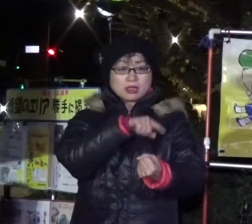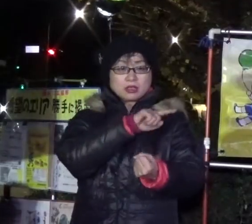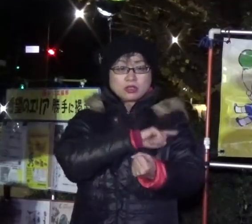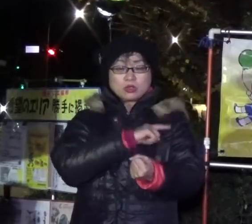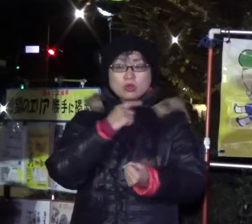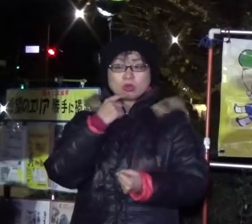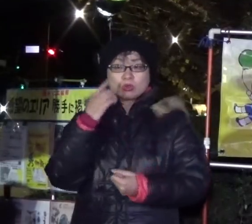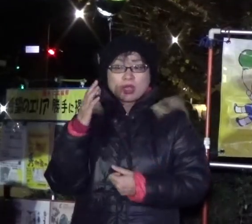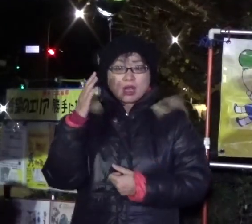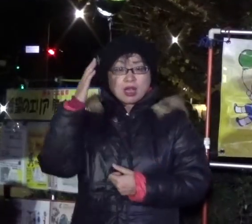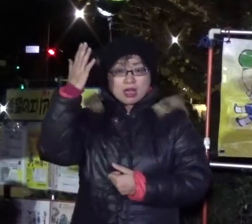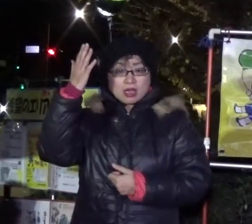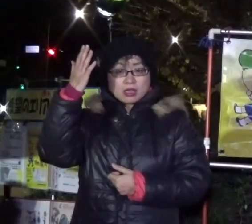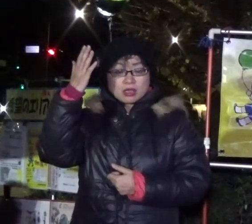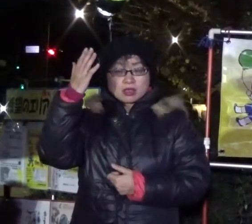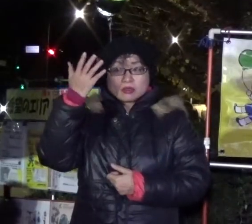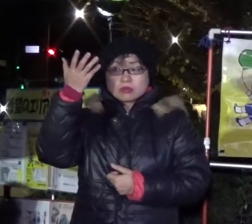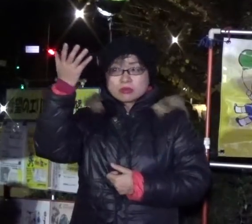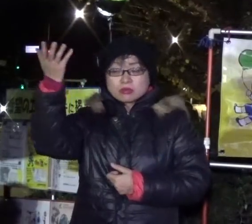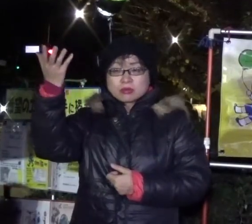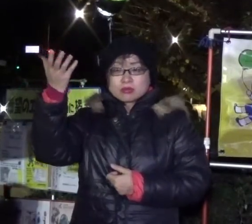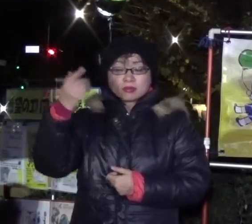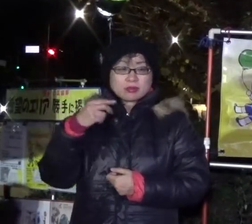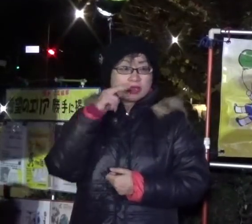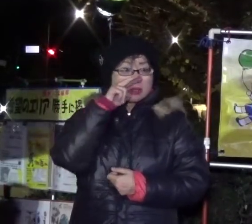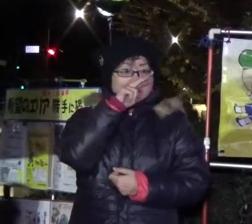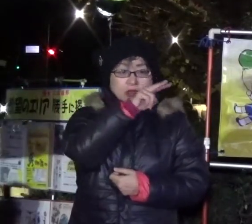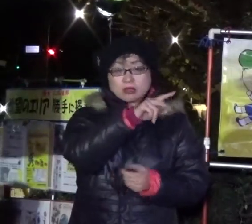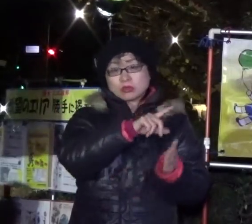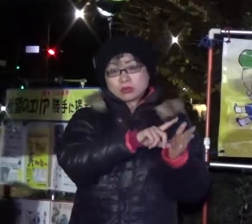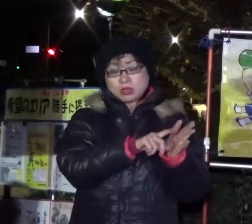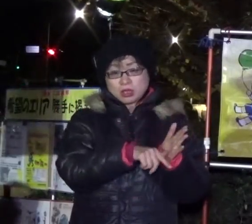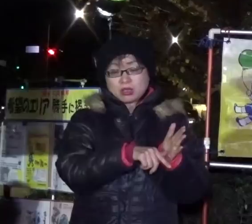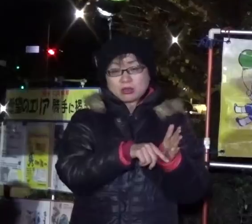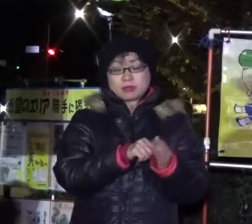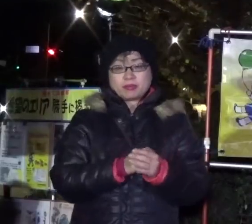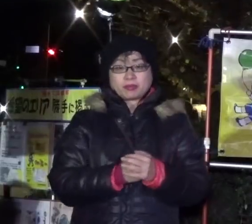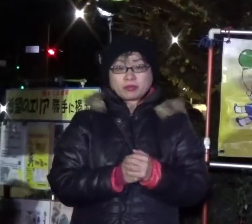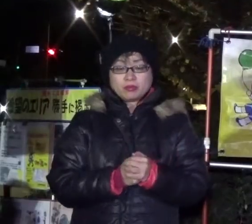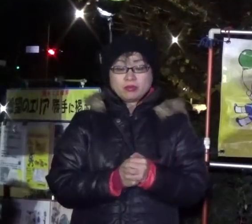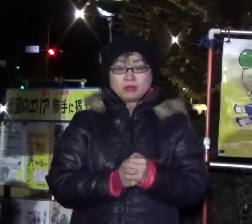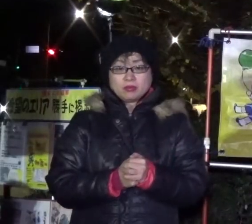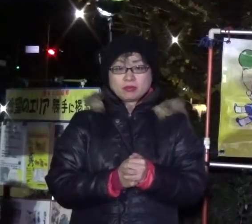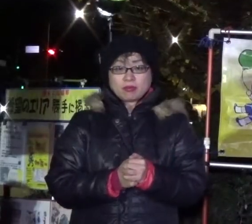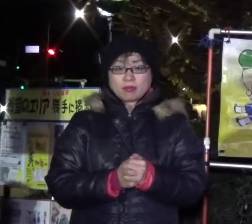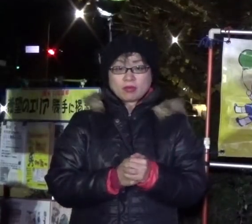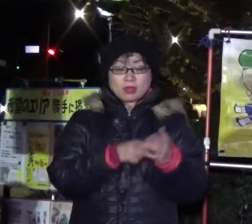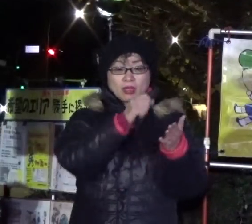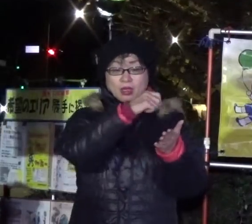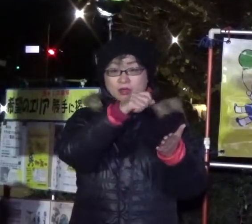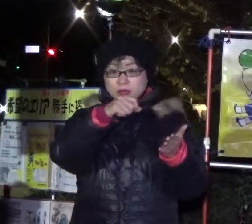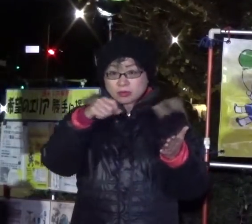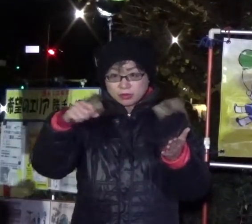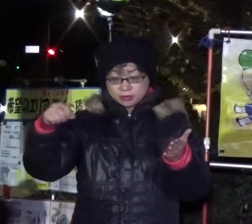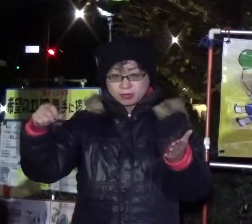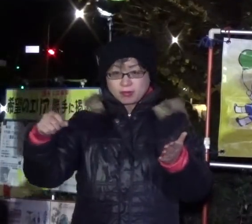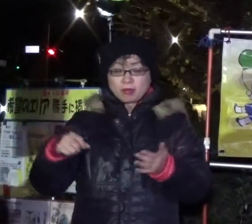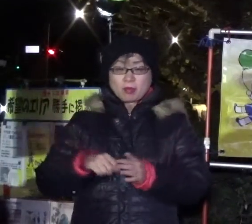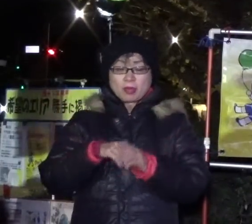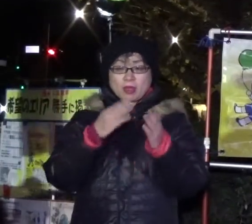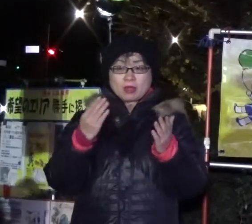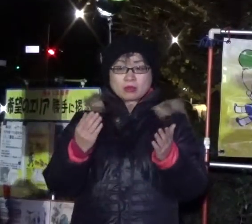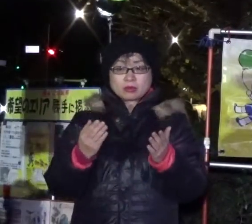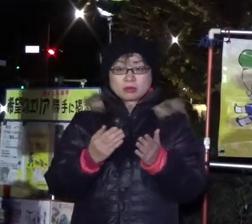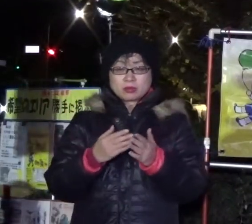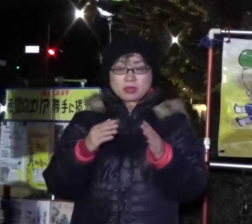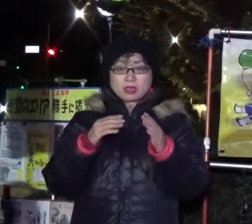るというものでした。視覚的にはですね、線画で、ほぼ